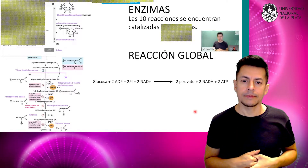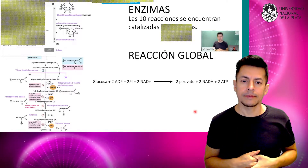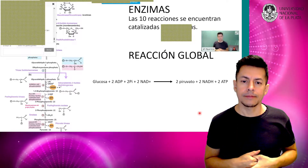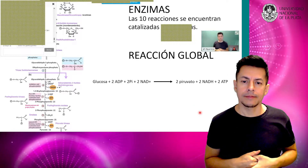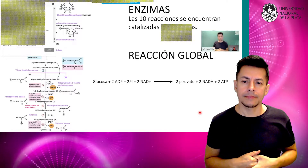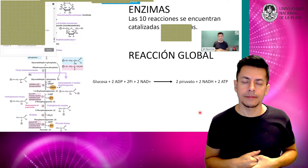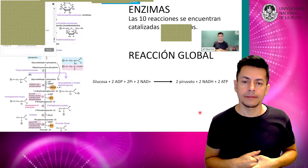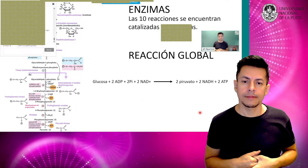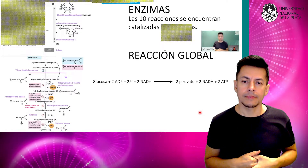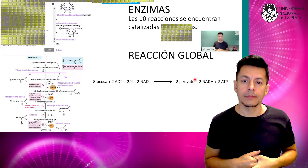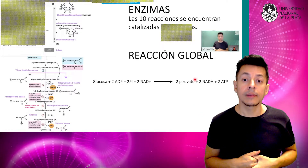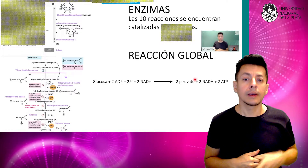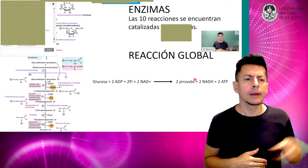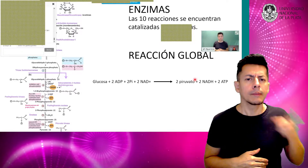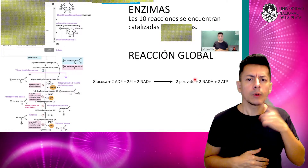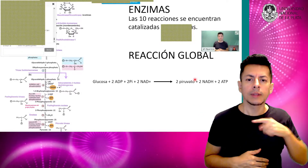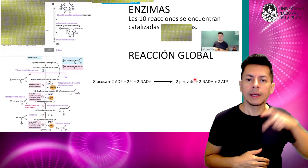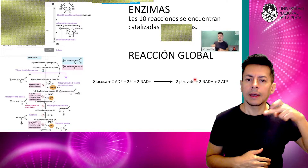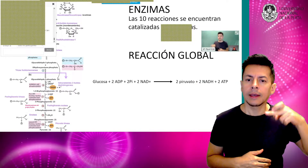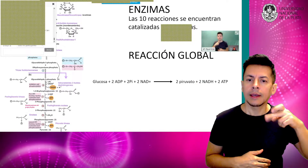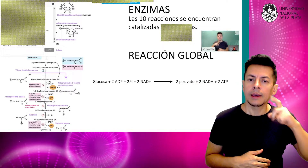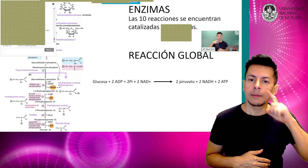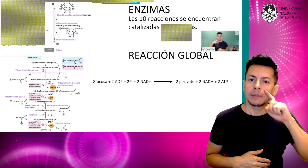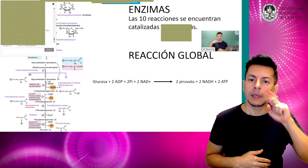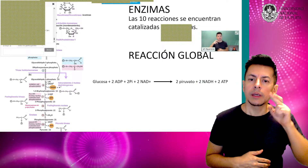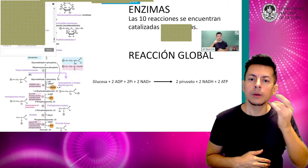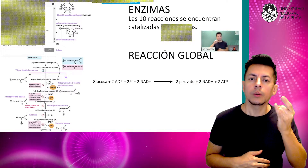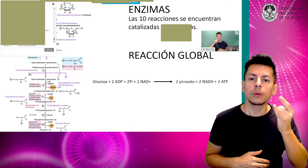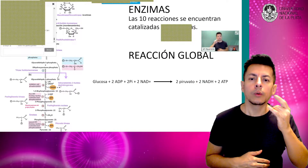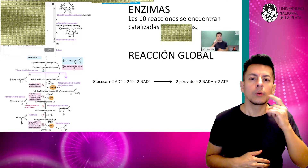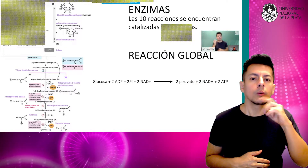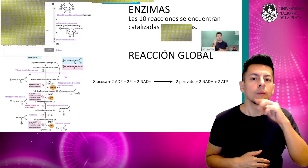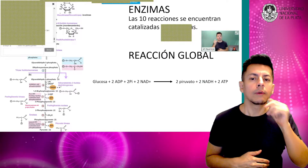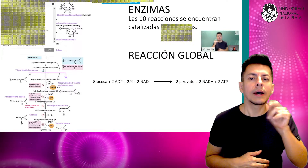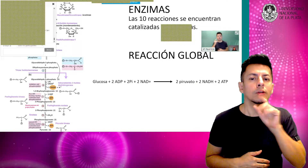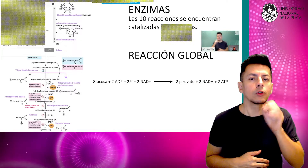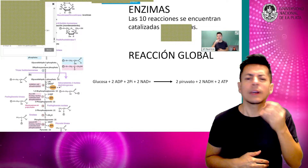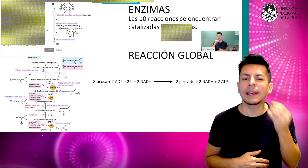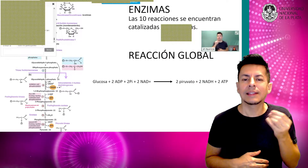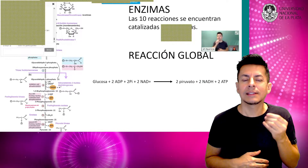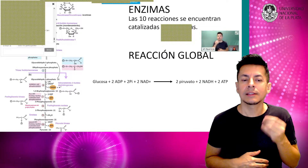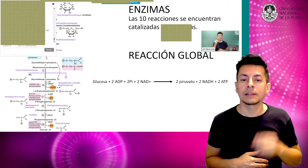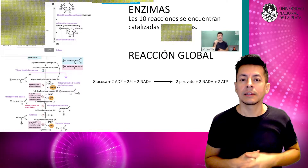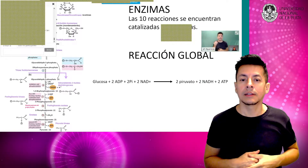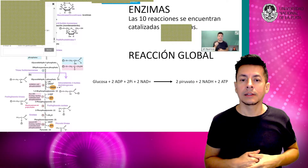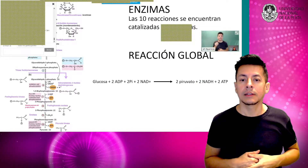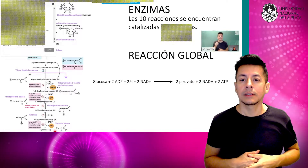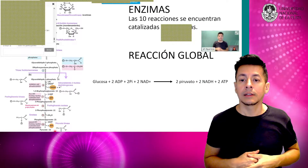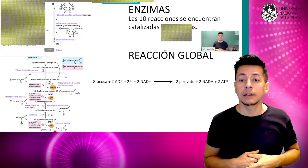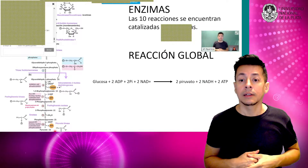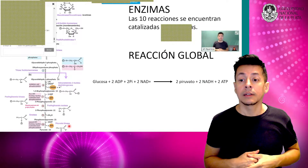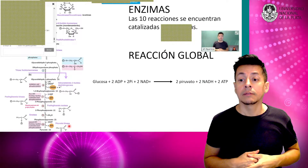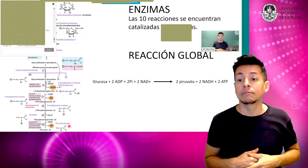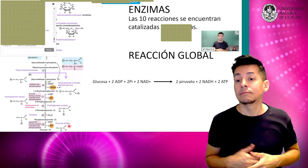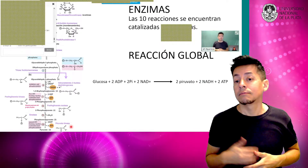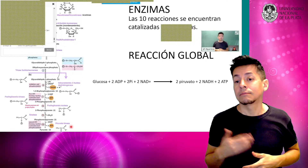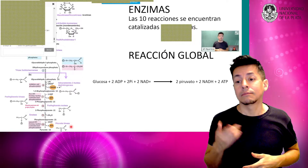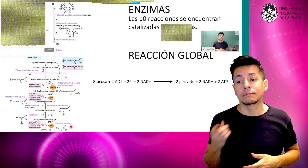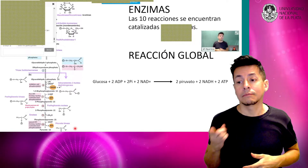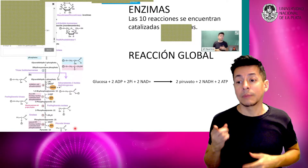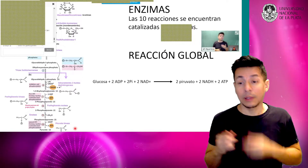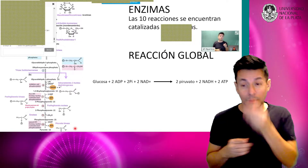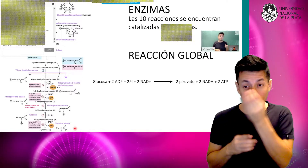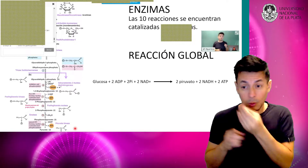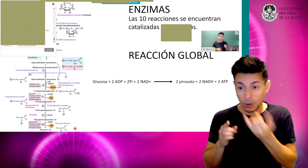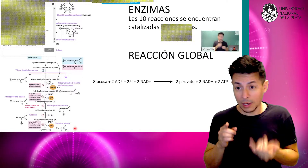¿El piruvato qué es? Es un compuesto químico de 3 carbonos, está dibujado acá abajo, ¿sí? Otra vez no se lo tienen que saber de memoria,